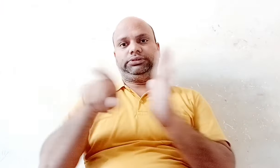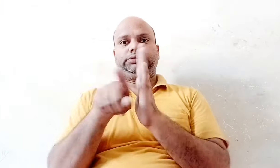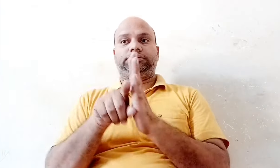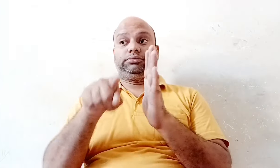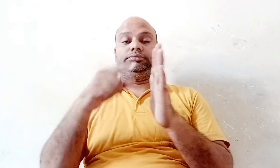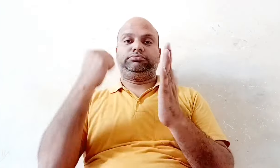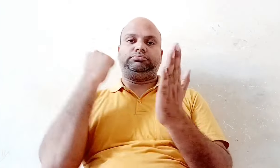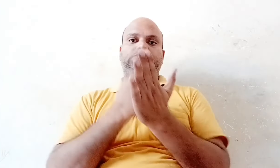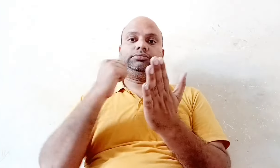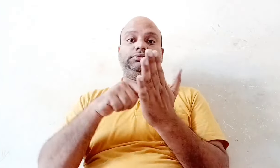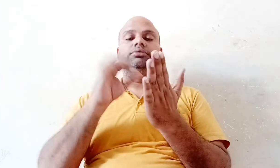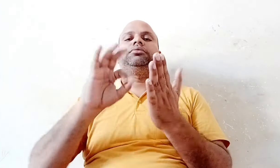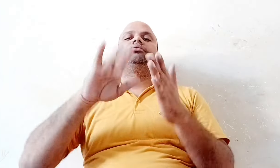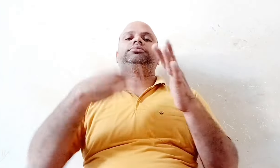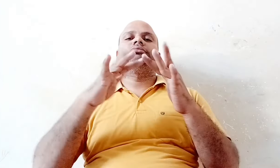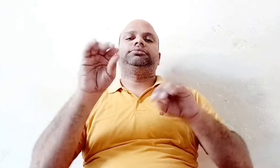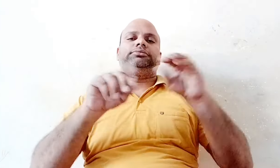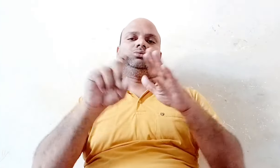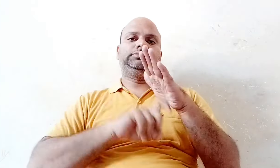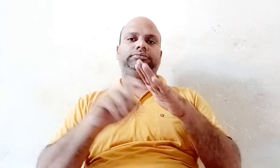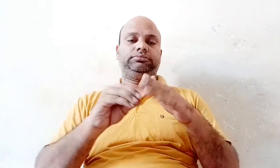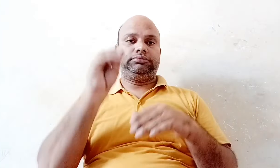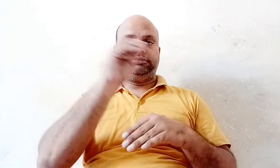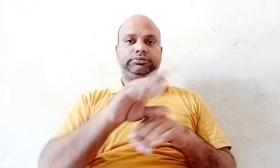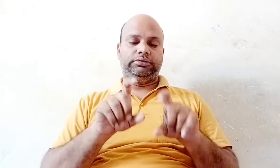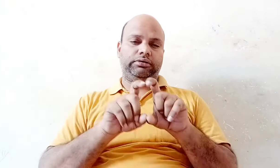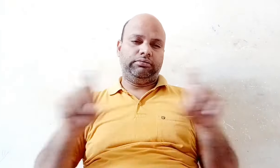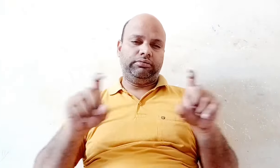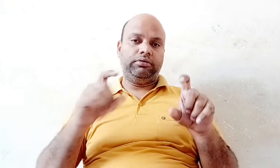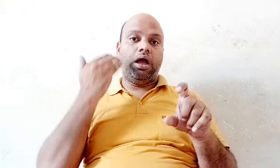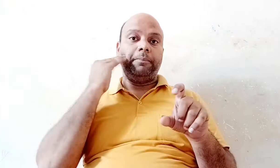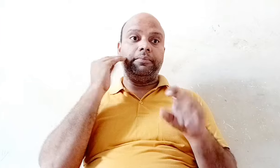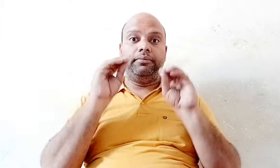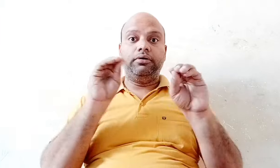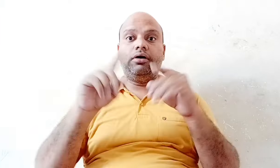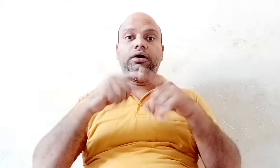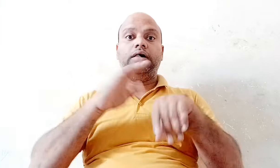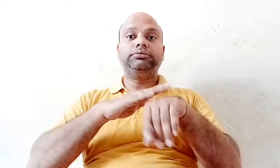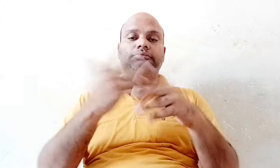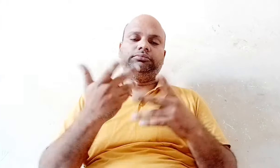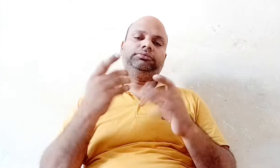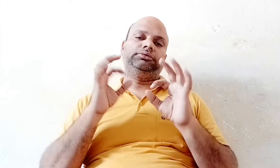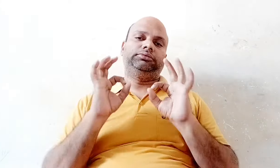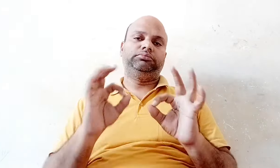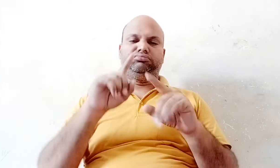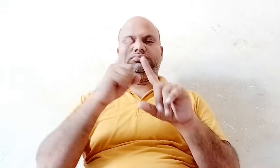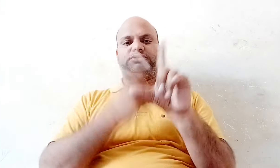Na Karak SSO. Dot. Vid Ki Madhyama She Karata Hai Ta Use Secondary Ki Ankatalika Va